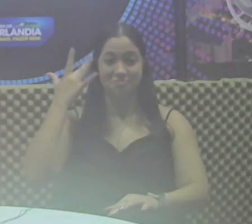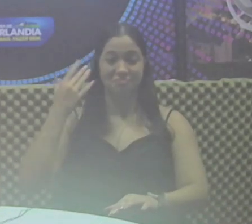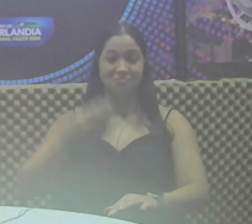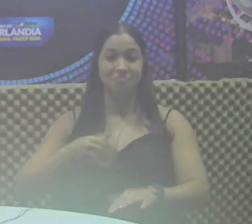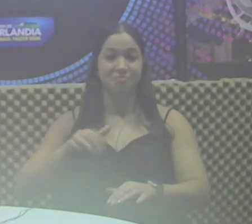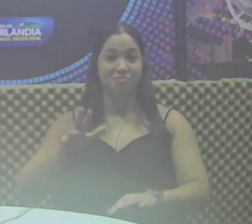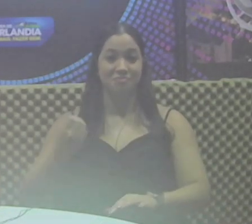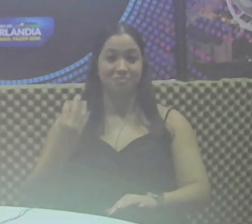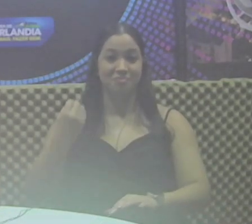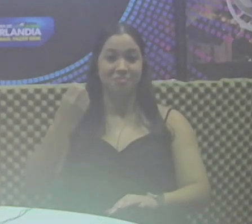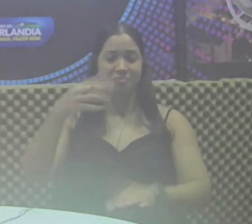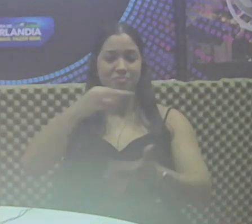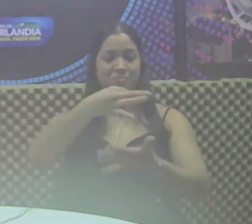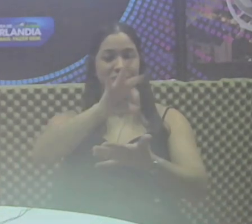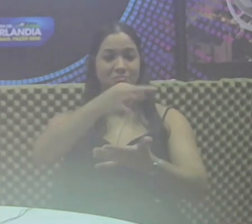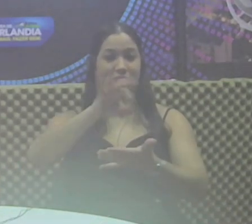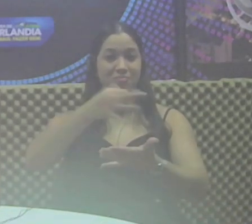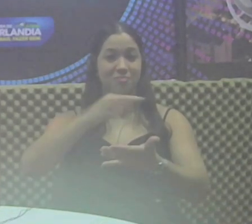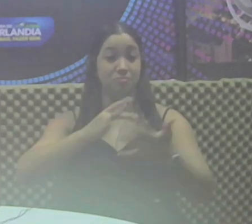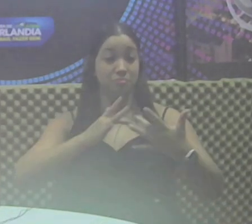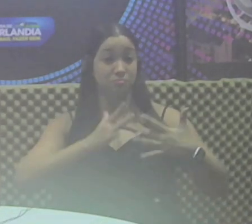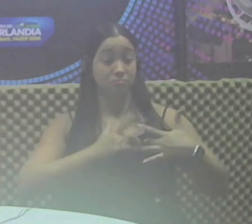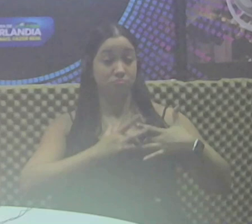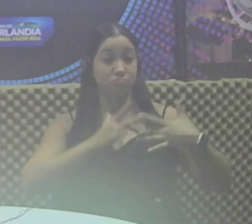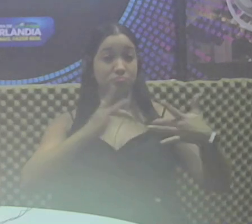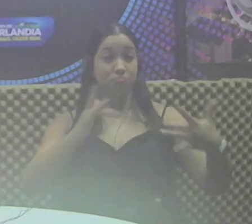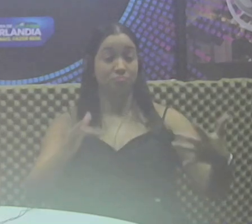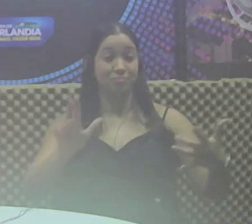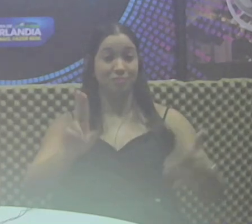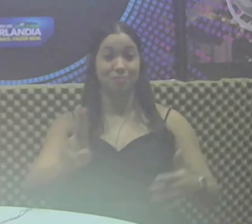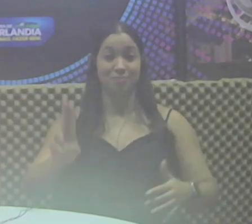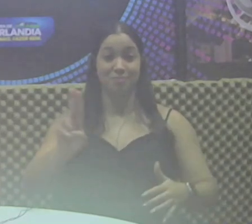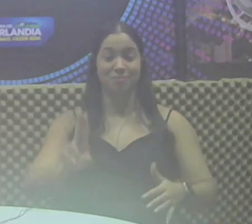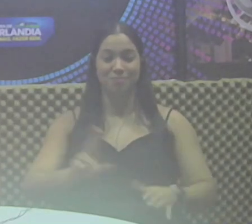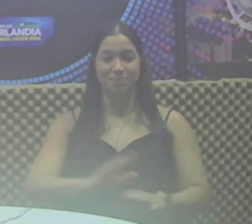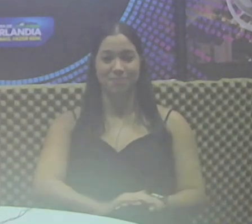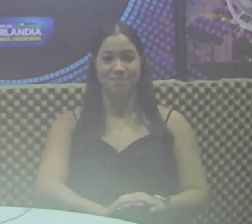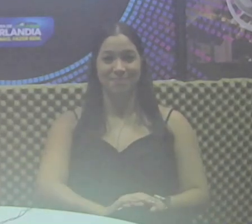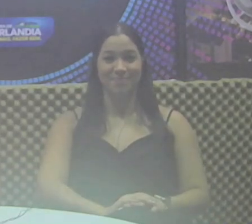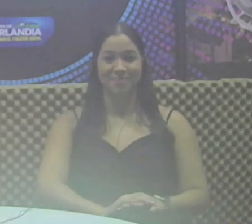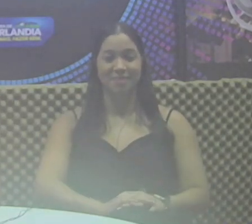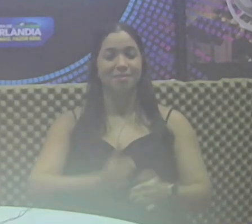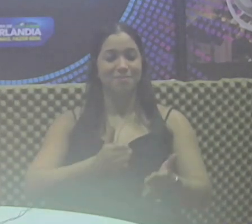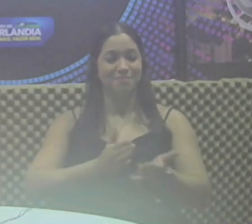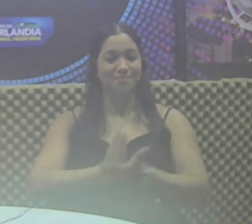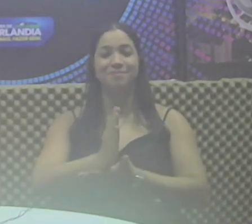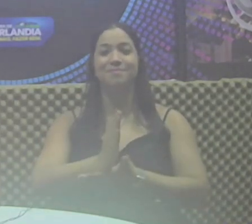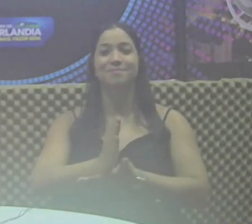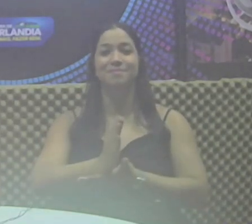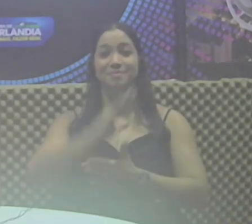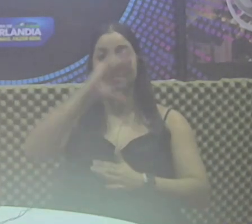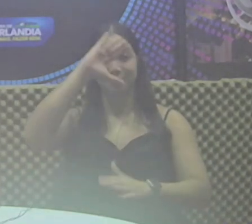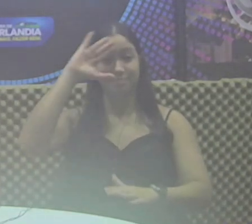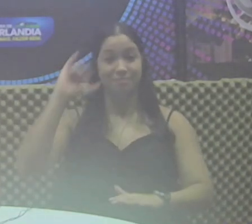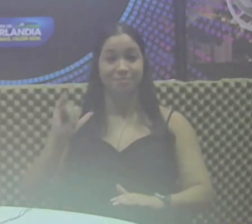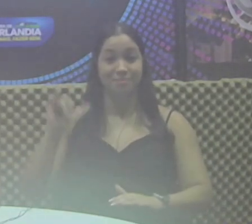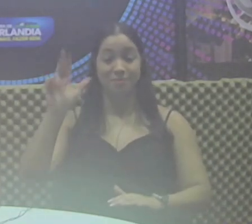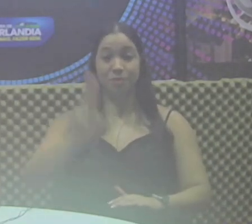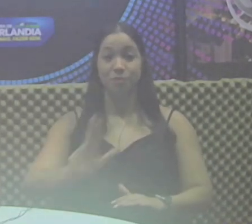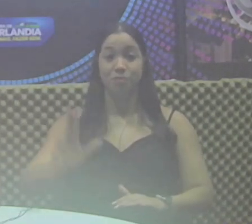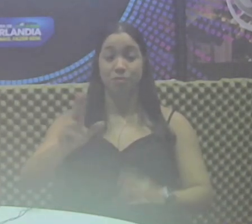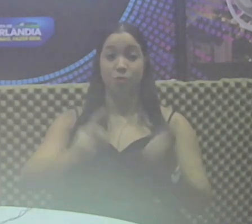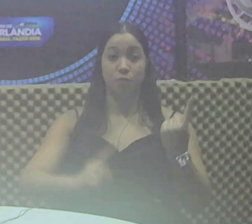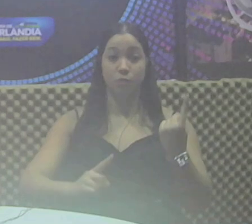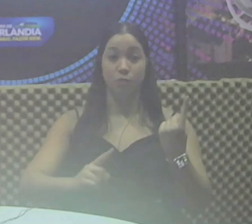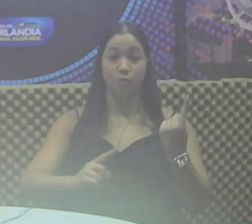base em questionário preenchido voluntariamente pelos usuários. A aprovação do aeroporto de Uberlândia, em uma escala de 1,